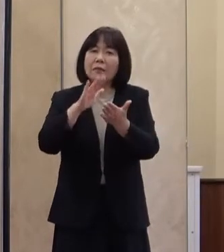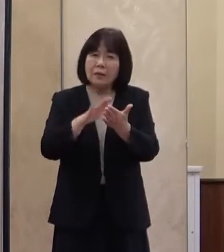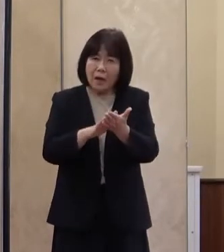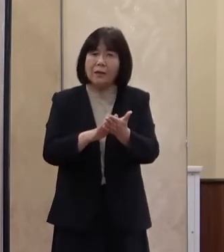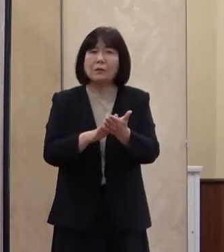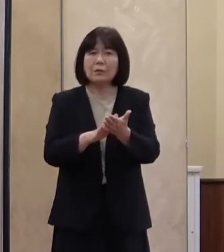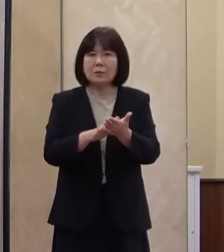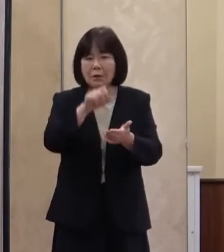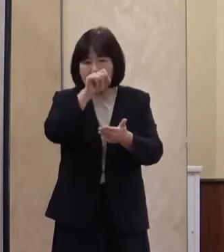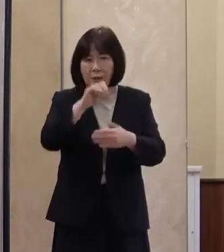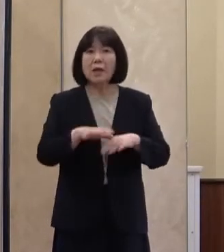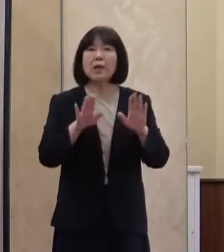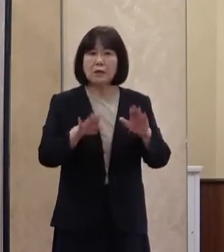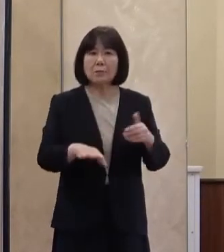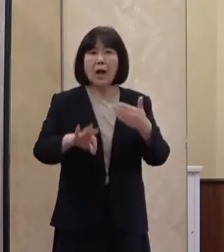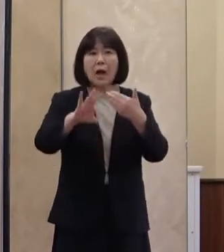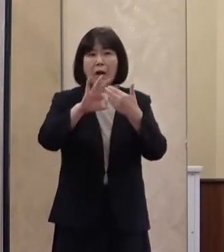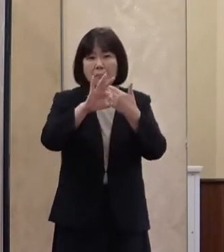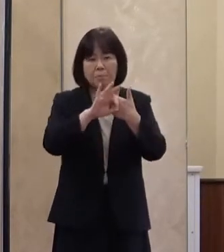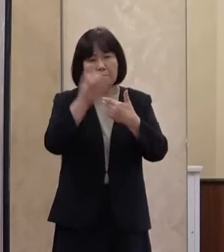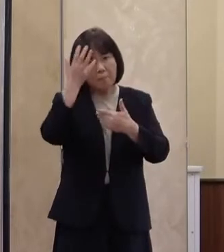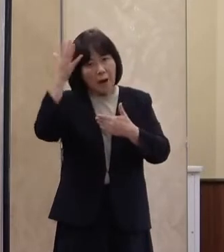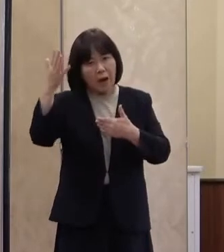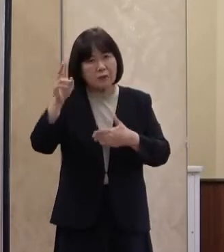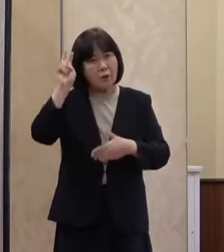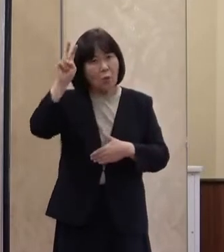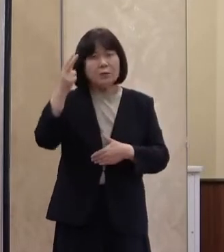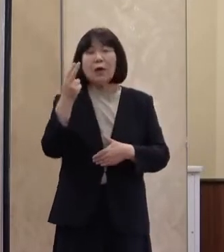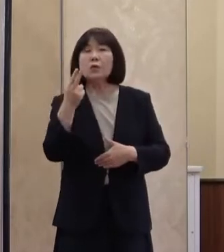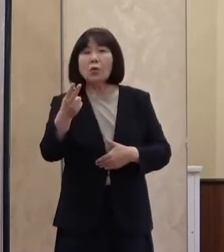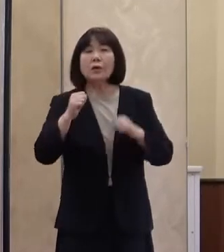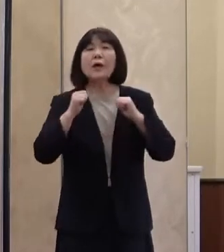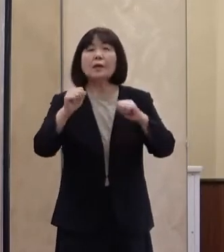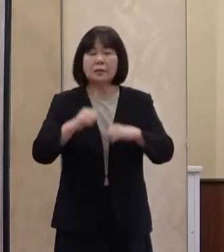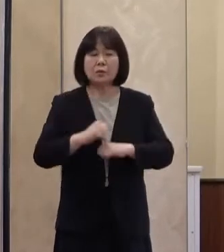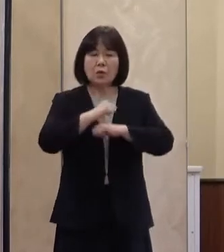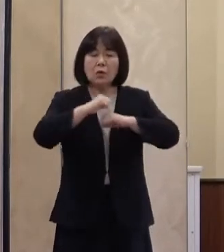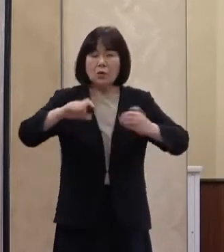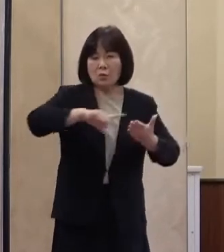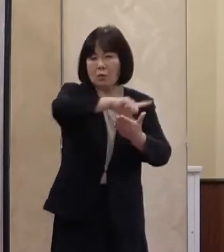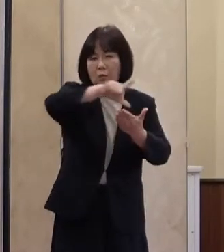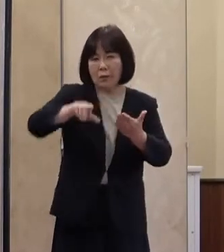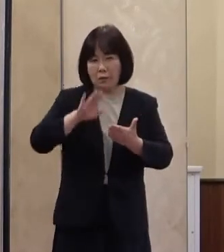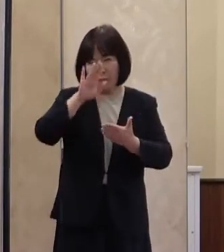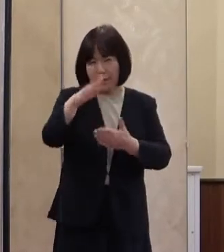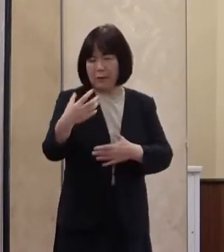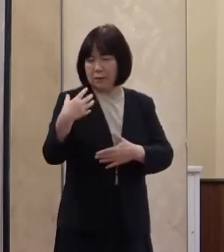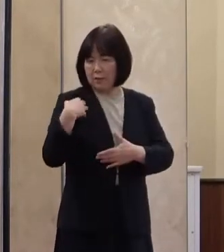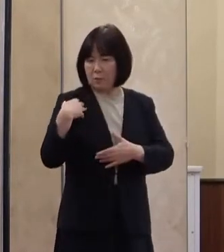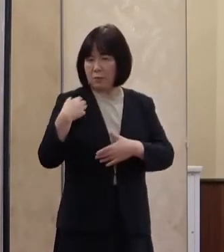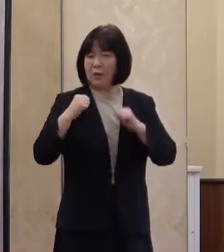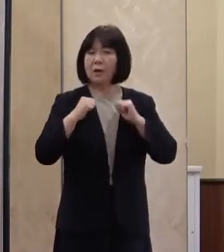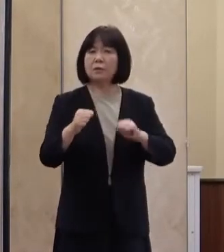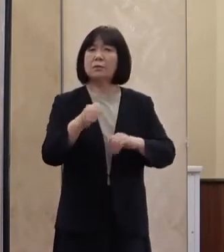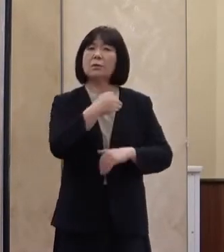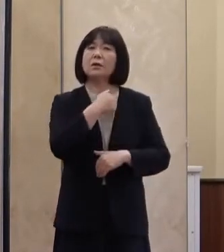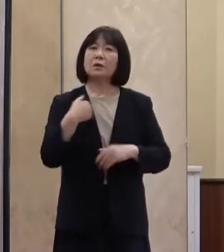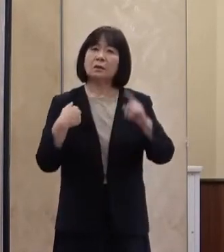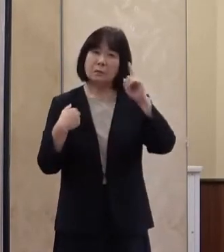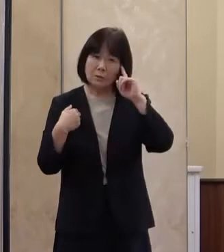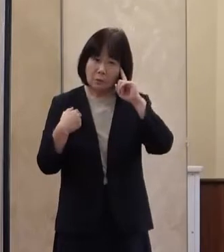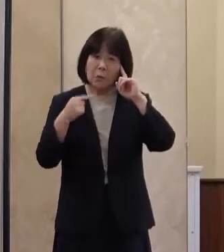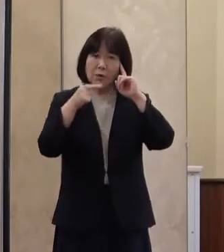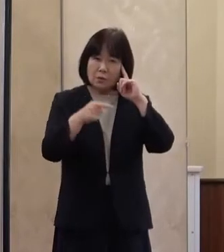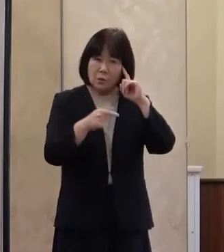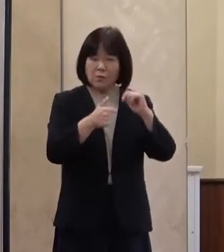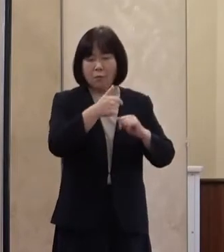バーチャル大阪府で進めてますけど、それはまあある意味、広域行政体としてこれからは責任を持ってやっていくことができる。これは大きな